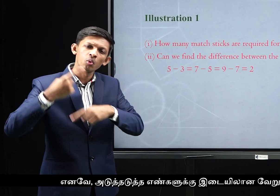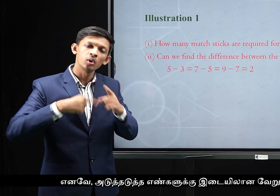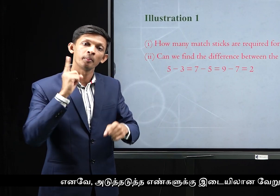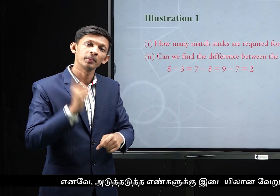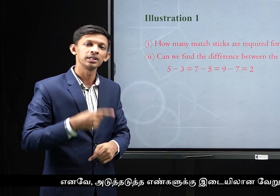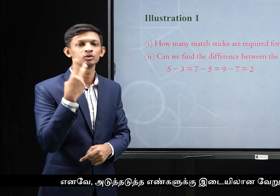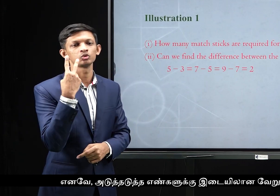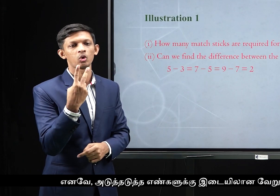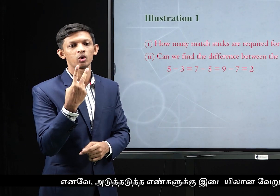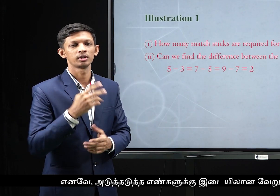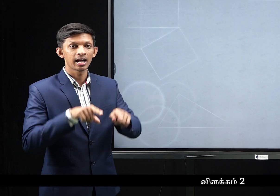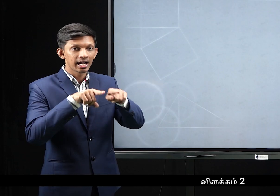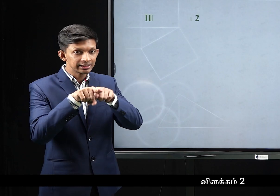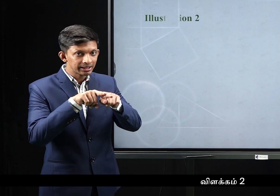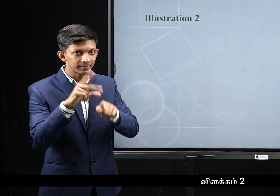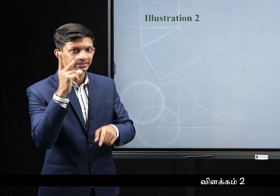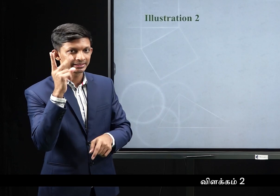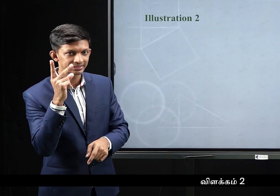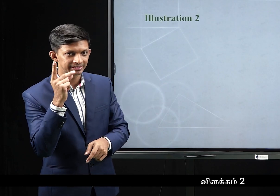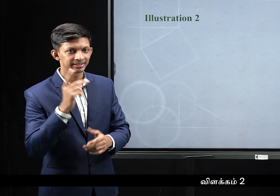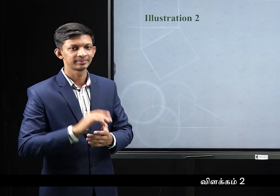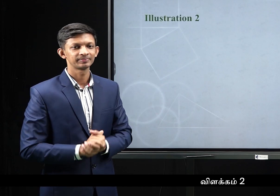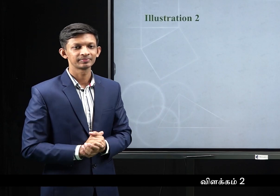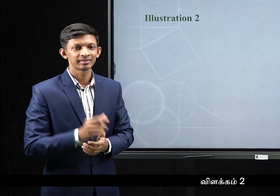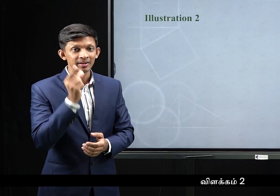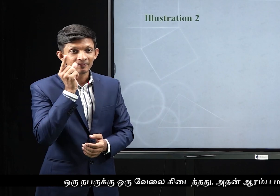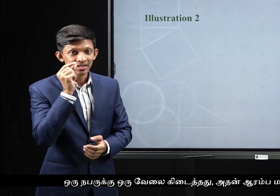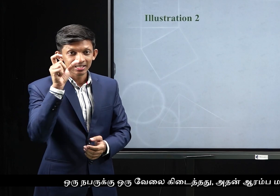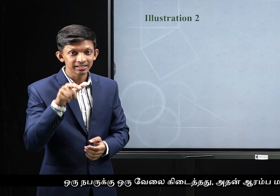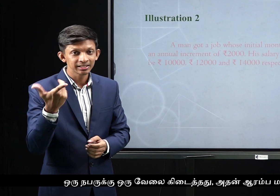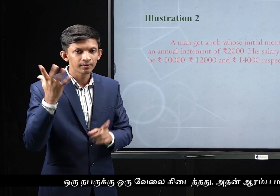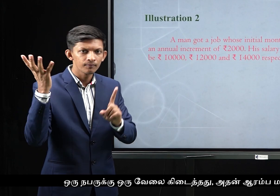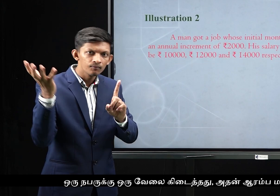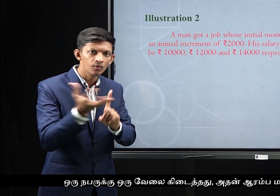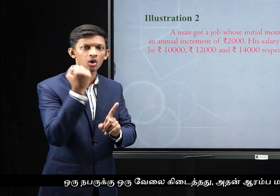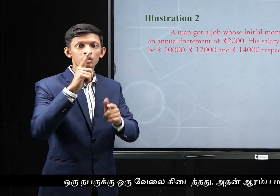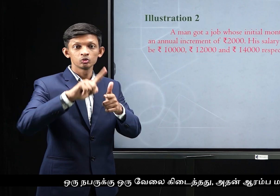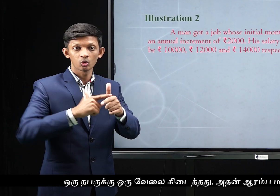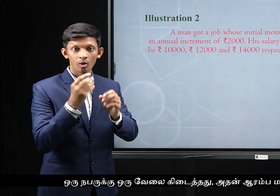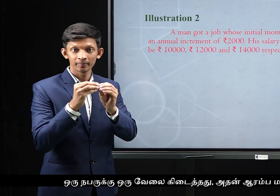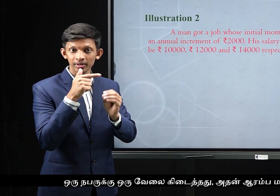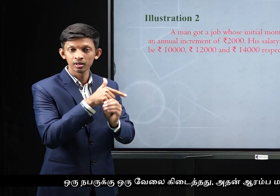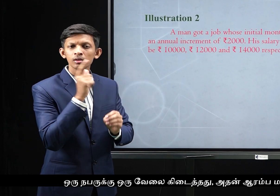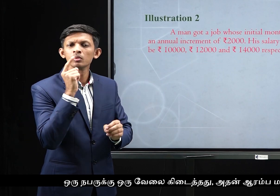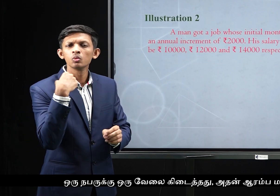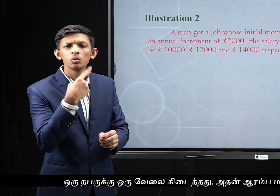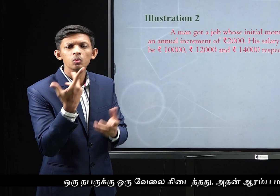எப்பொழுதும் 2 ஆகும். விளக்கம் 2. ஒரு நபருக்கு ஒரு வேலை கிடைத்தது. அதன் ஆரம்ப